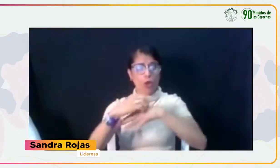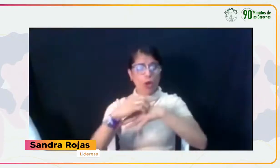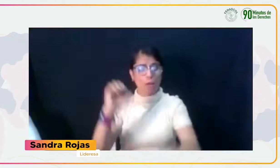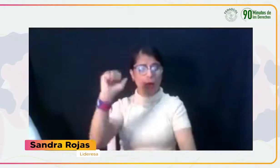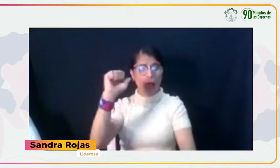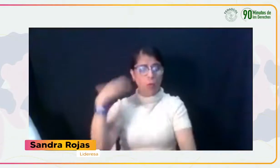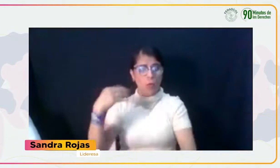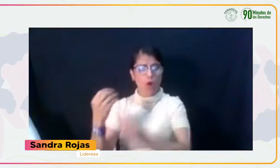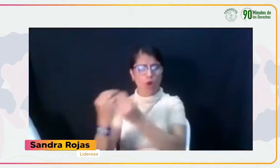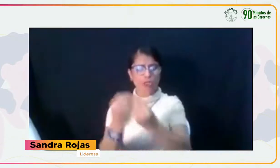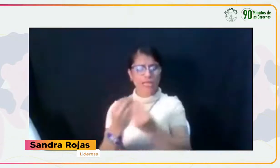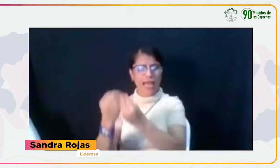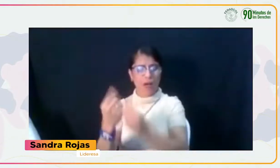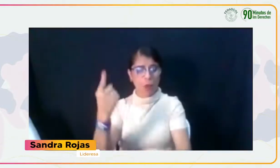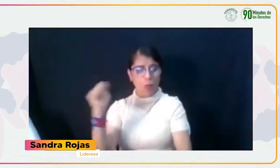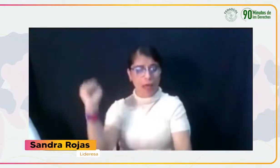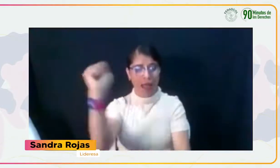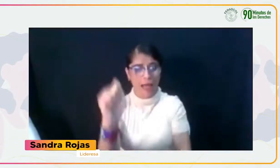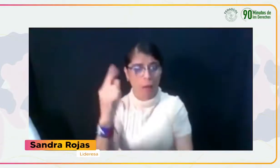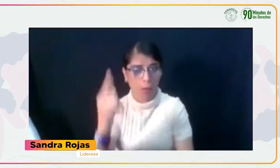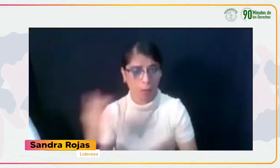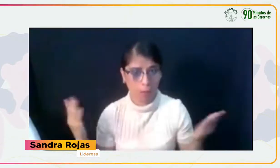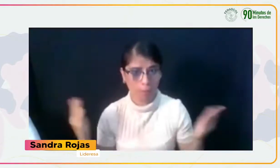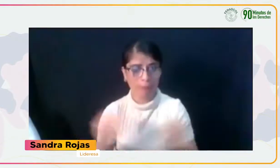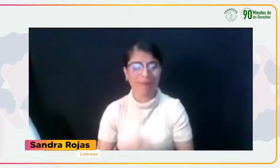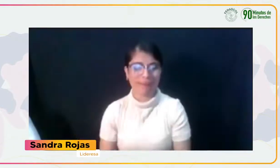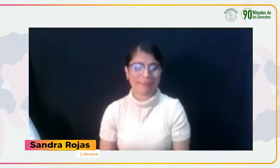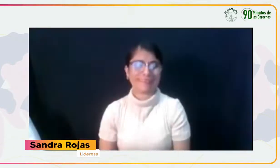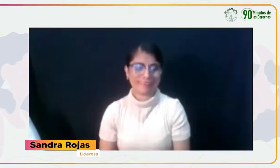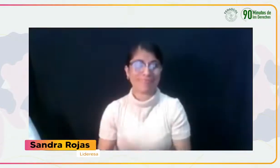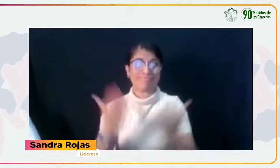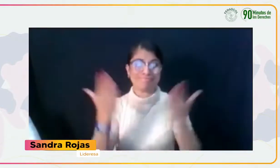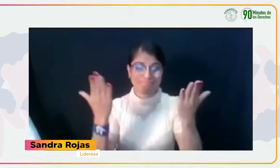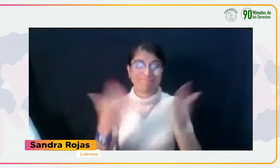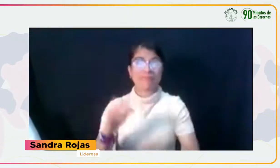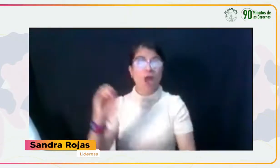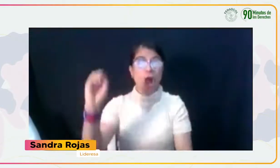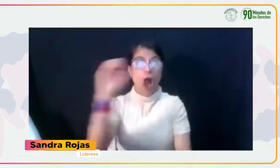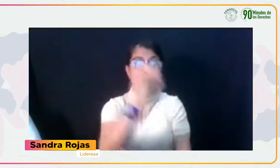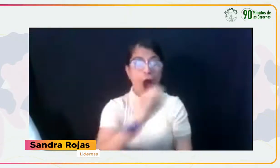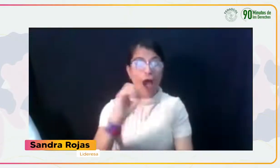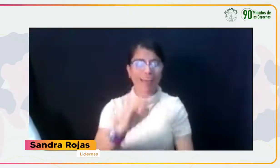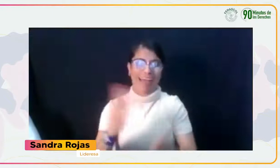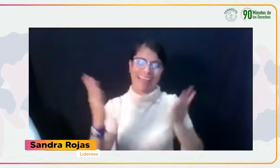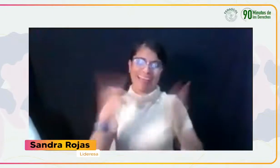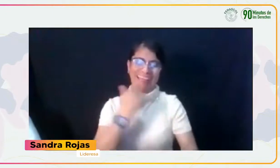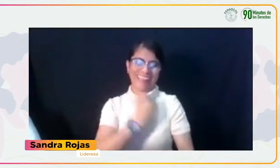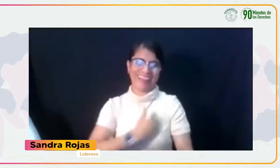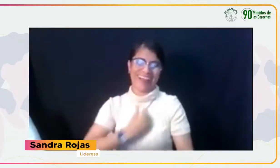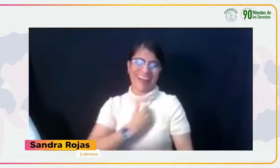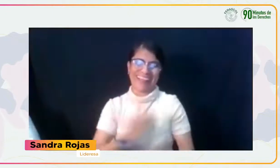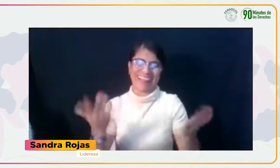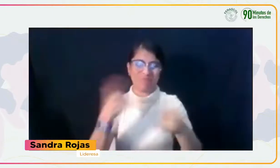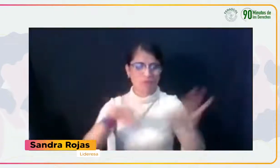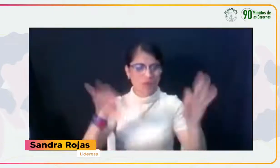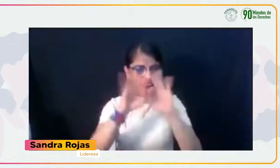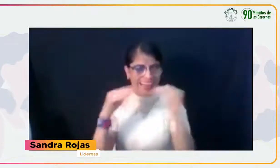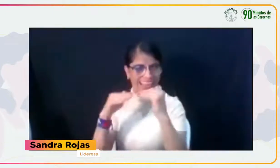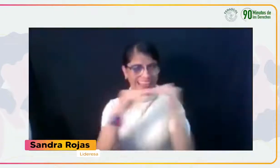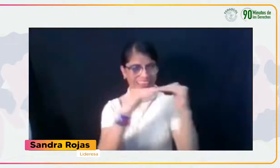se lanzó como concejal en el Partido Liberal, y no hemos visto que ha habido ninguna mujer en estos espacios. Entonces, qué pena que